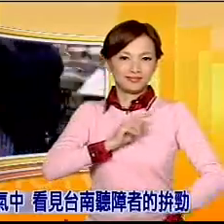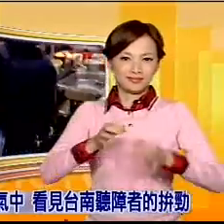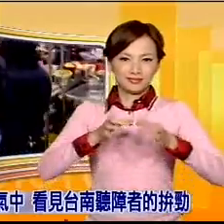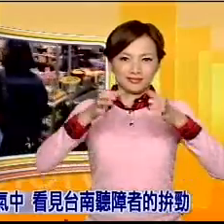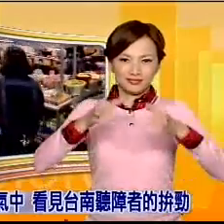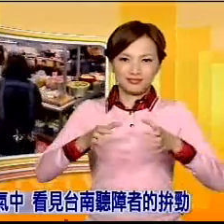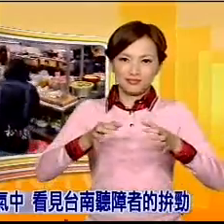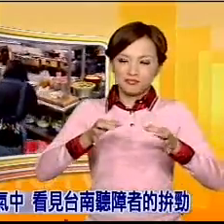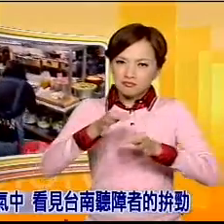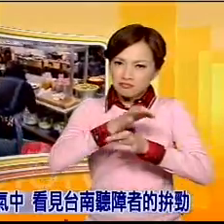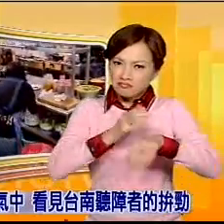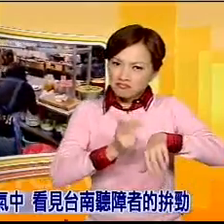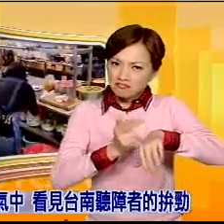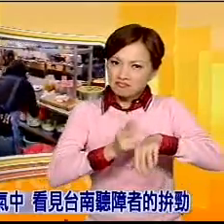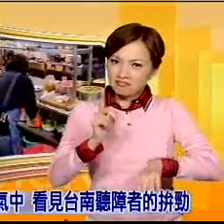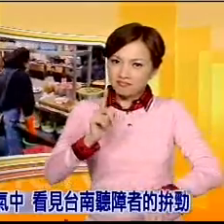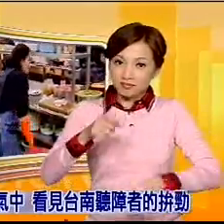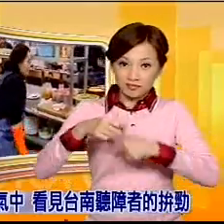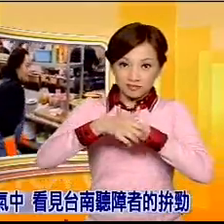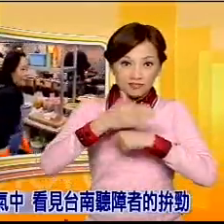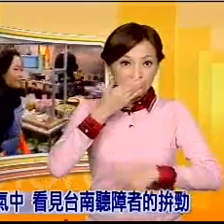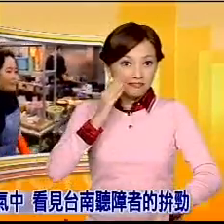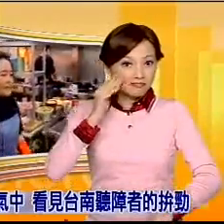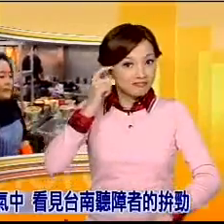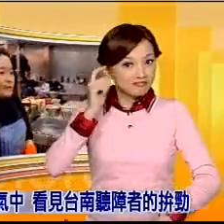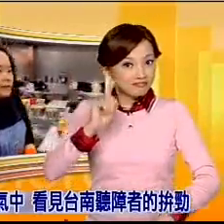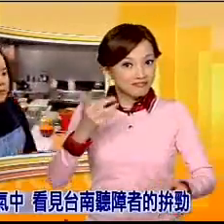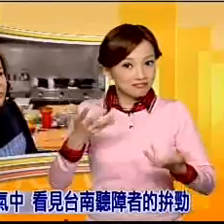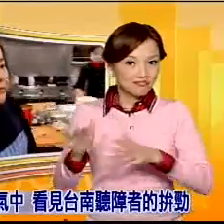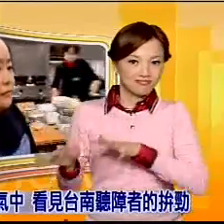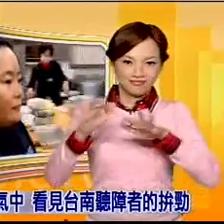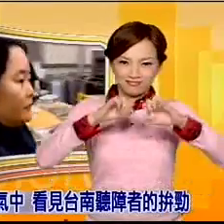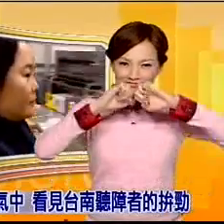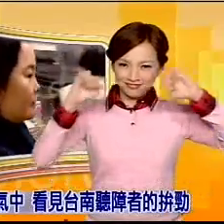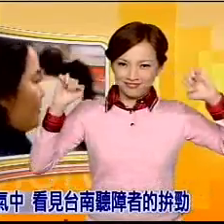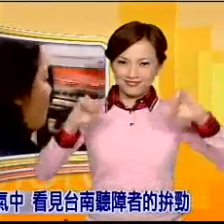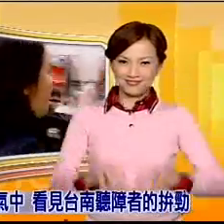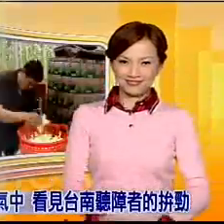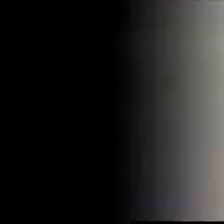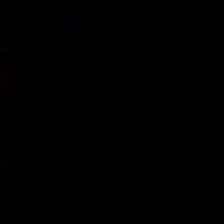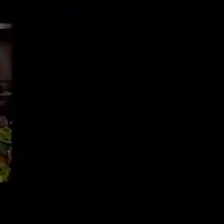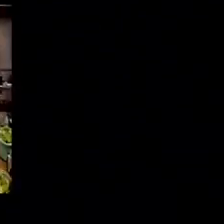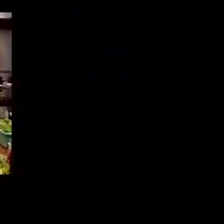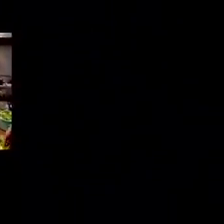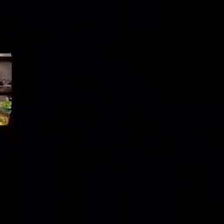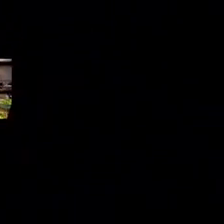店内听障员工他们的做法到底是如何的。